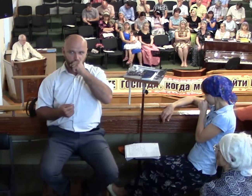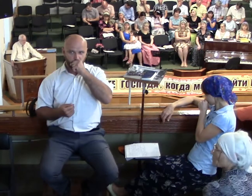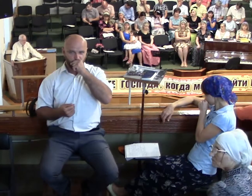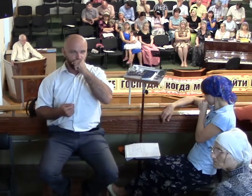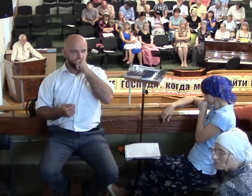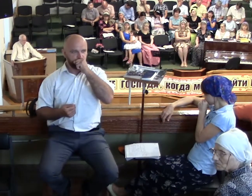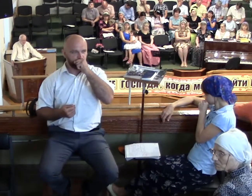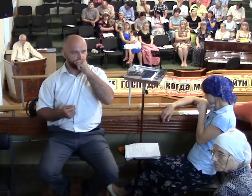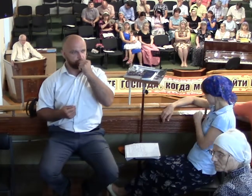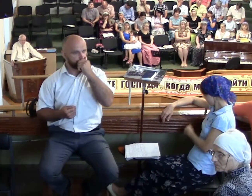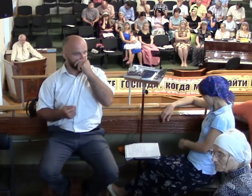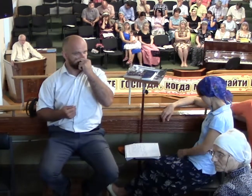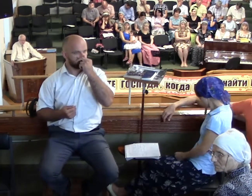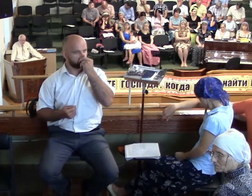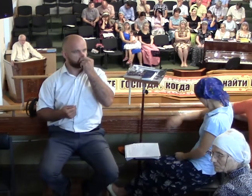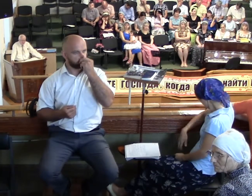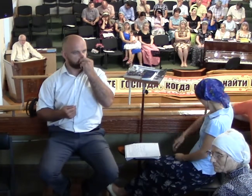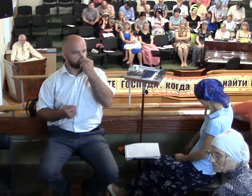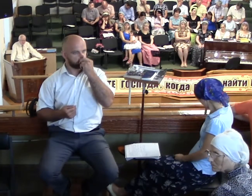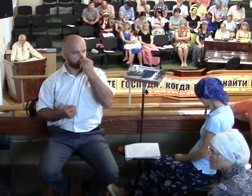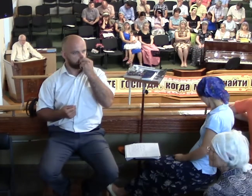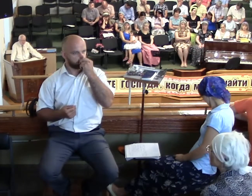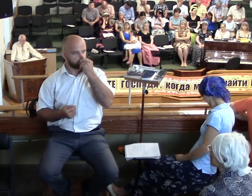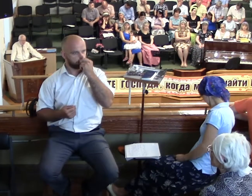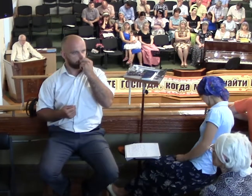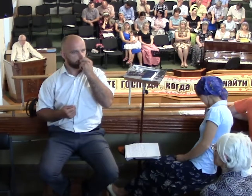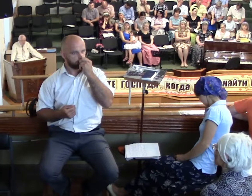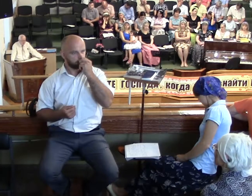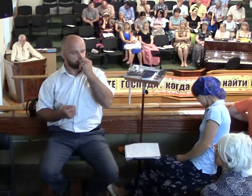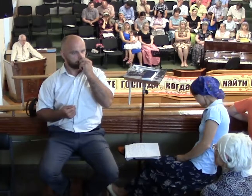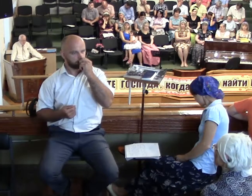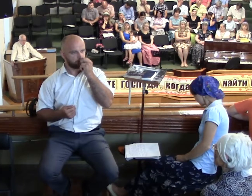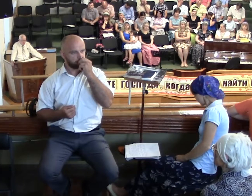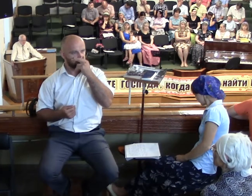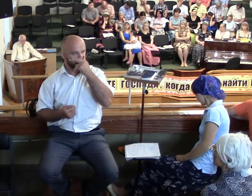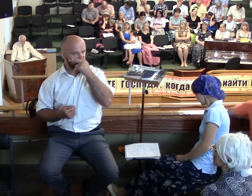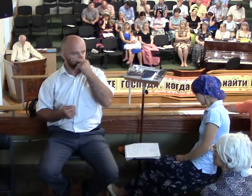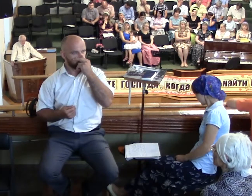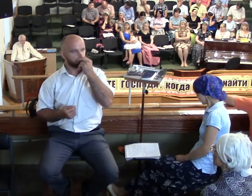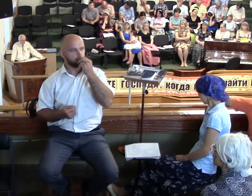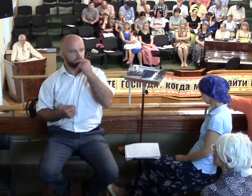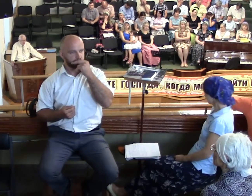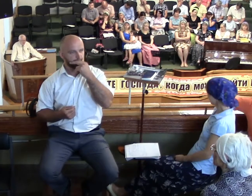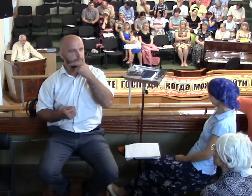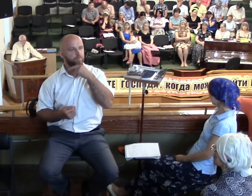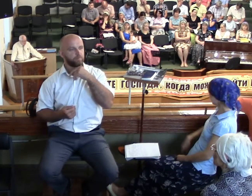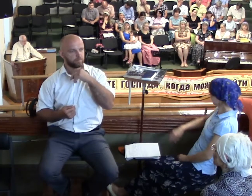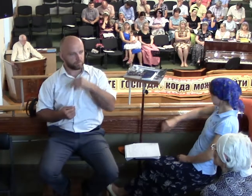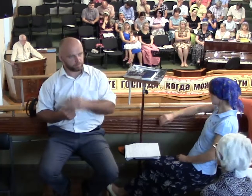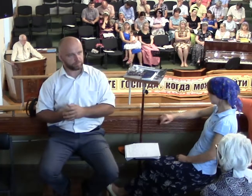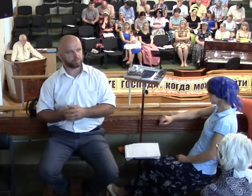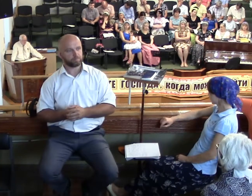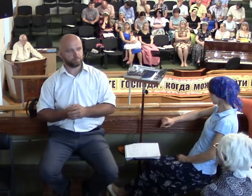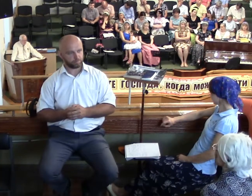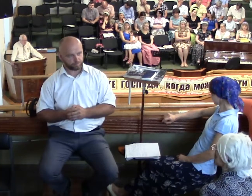всегда можно увидеть святым. Он дома святой, в гостях святой, на